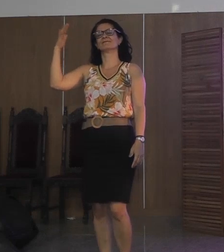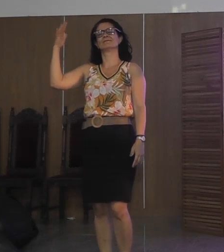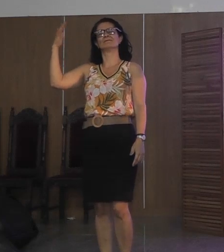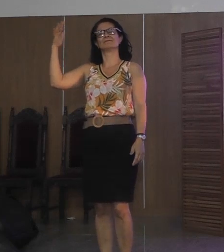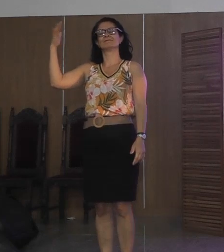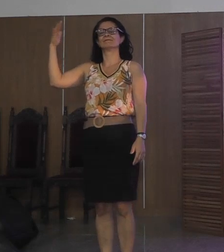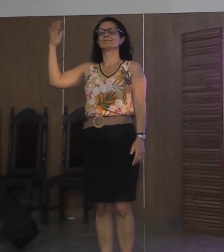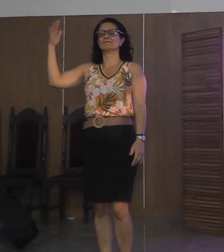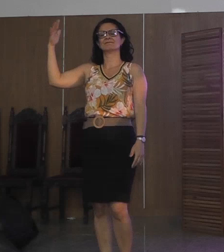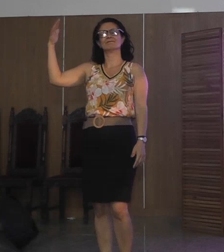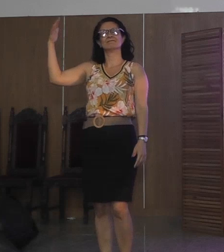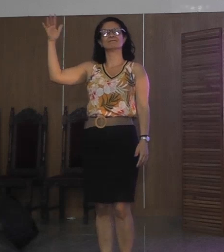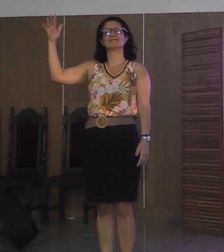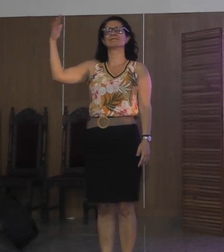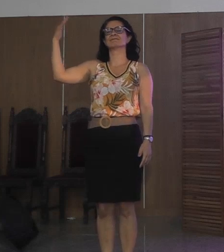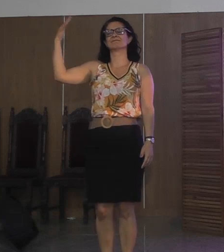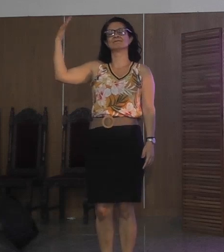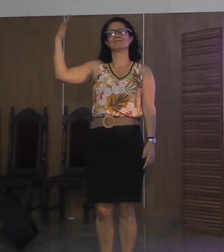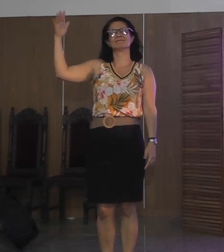brilhar.